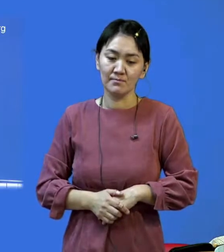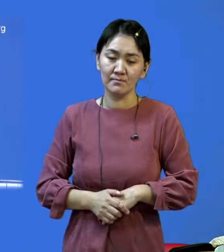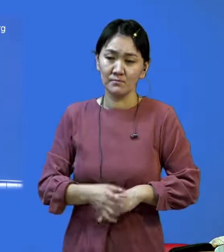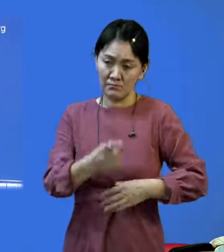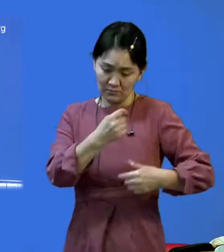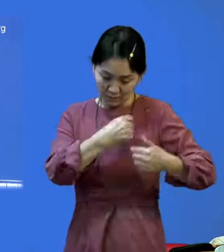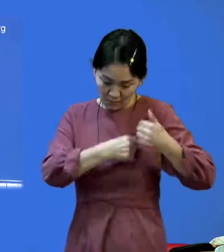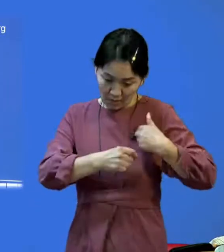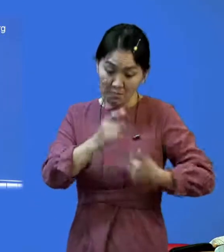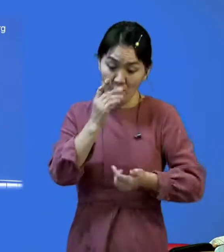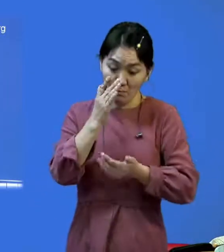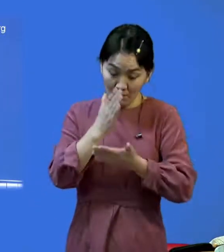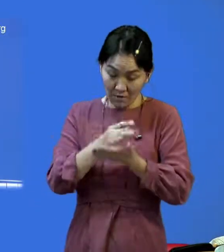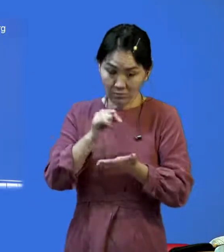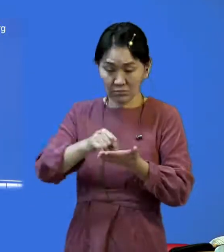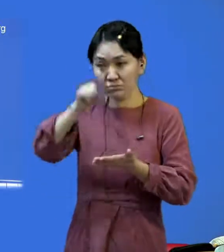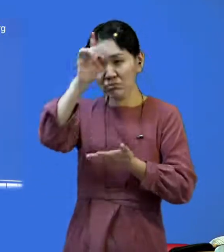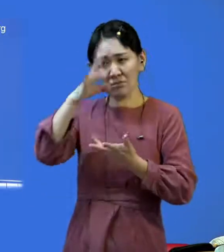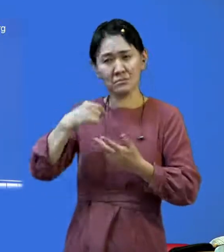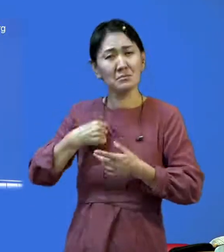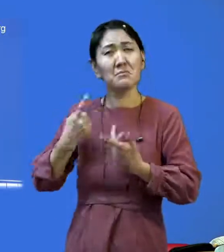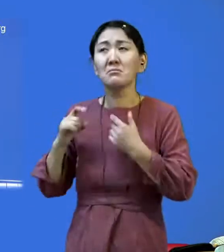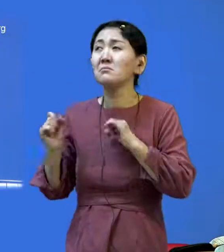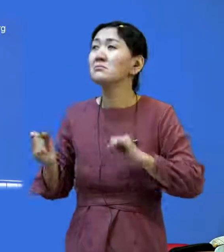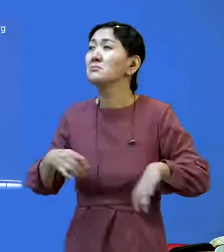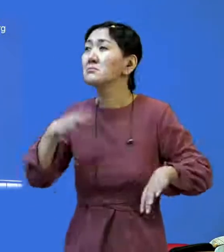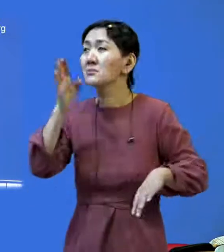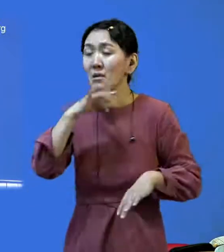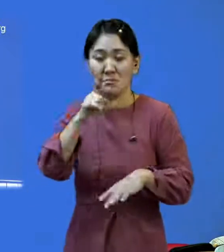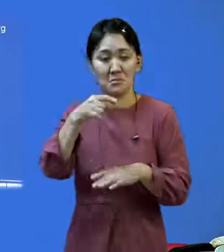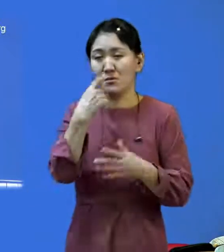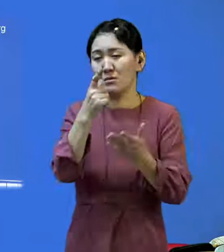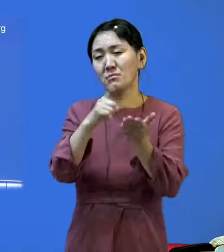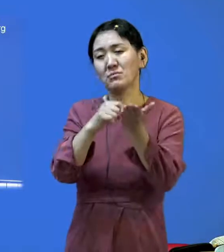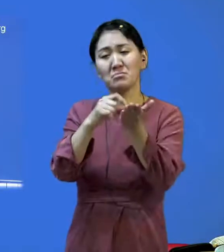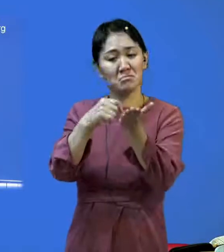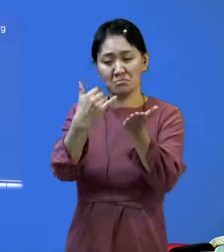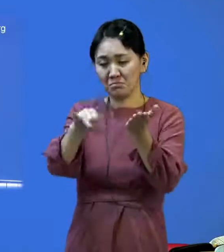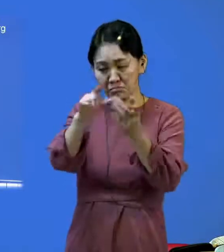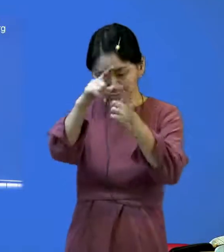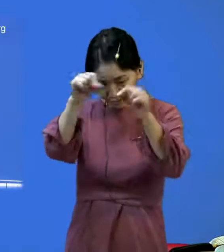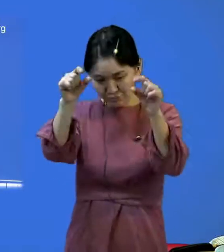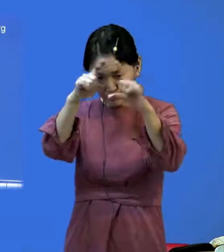Зовлон байх үед бурхан намайг яагаад хайчих уу гэж тийм юм ярих одоо болцгоё.